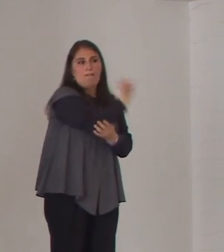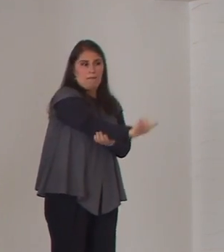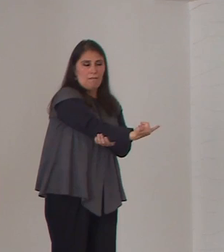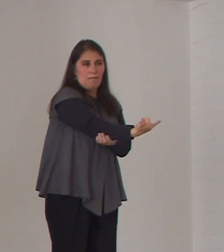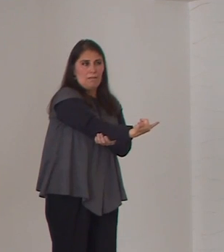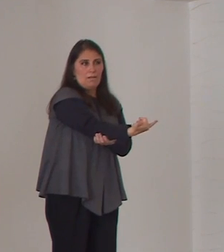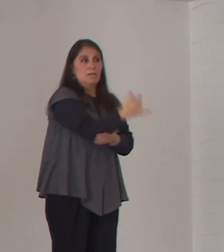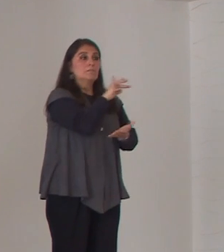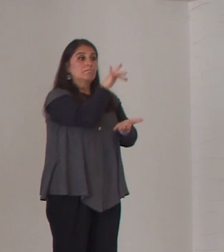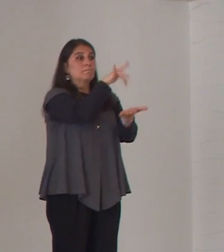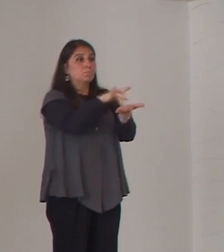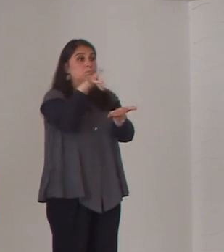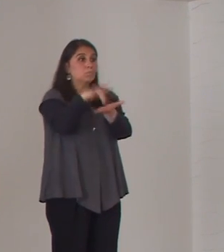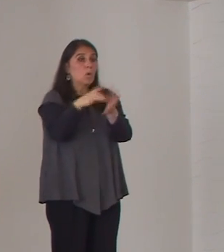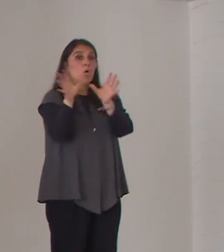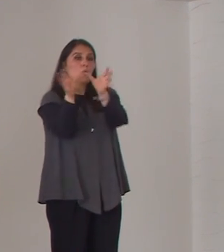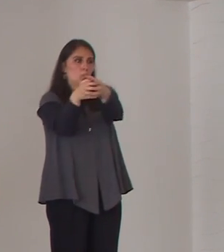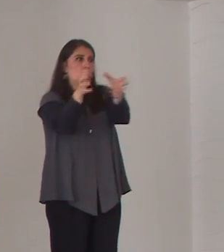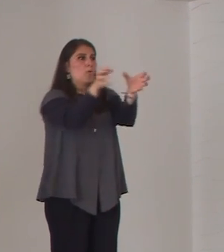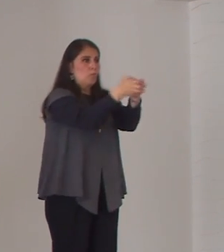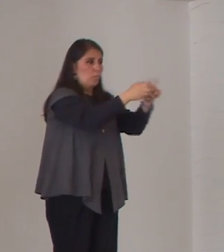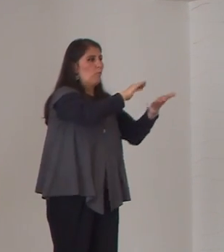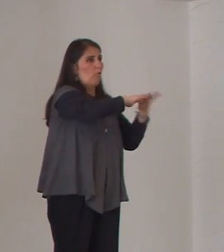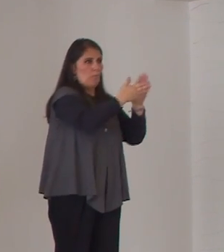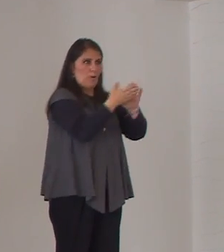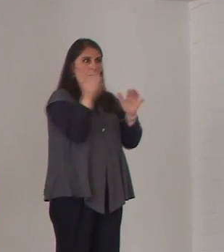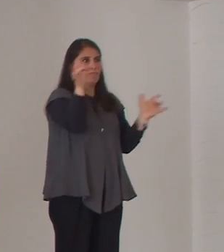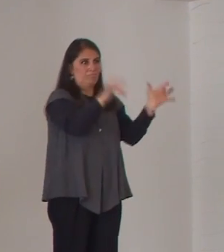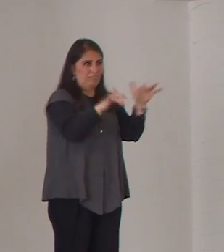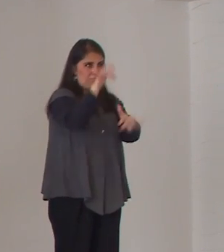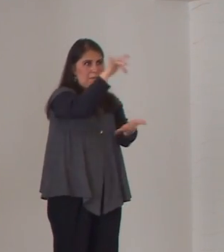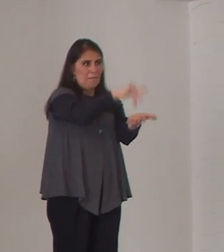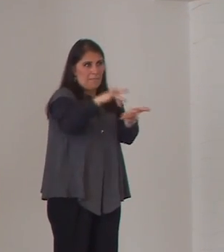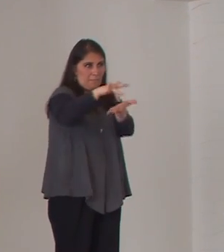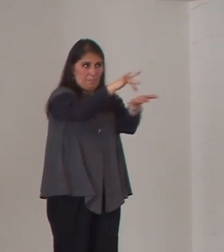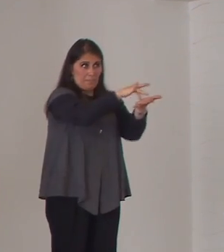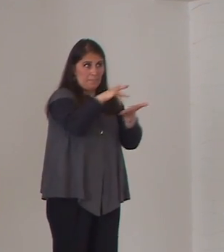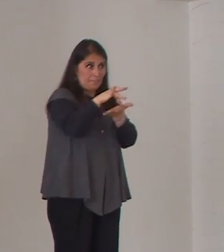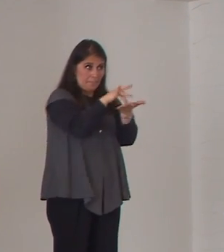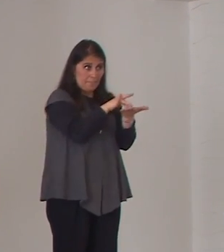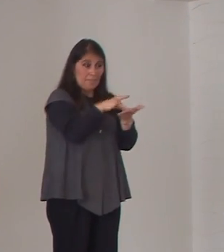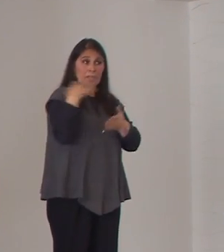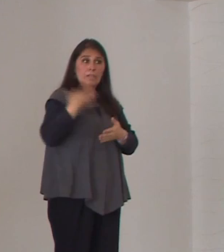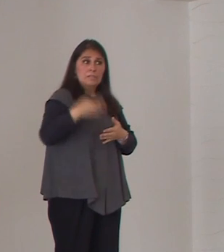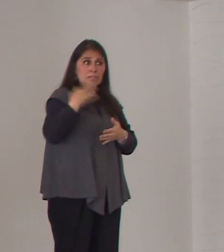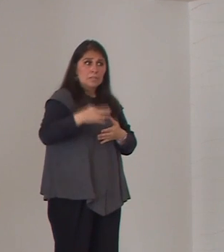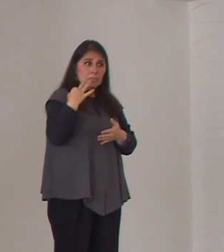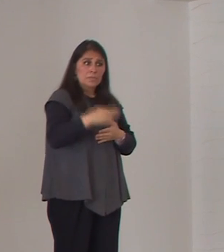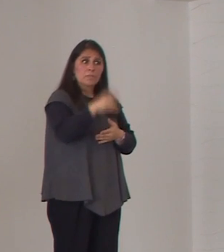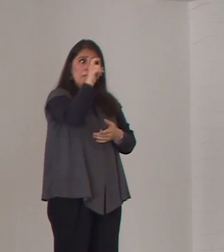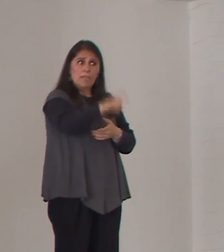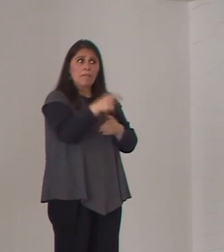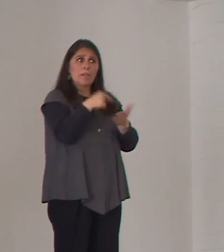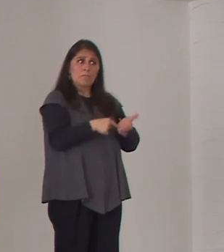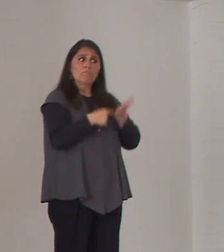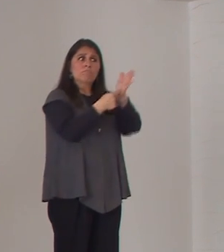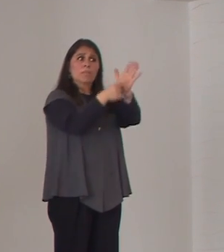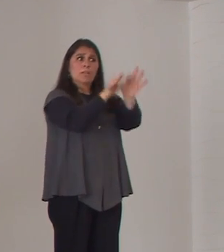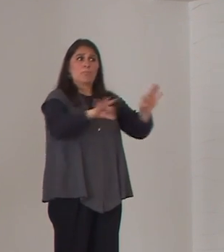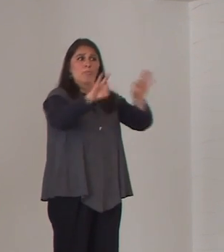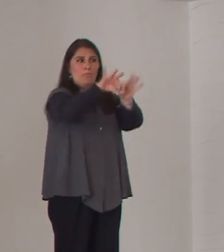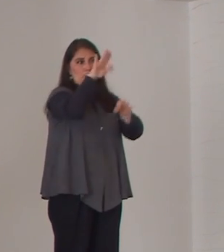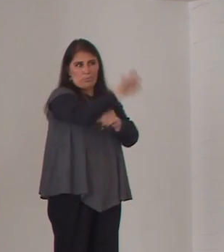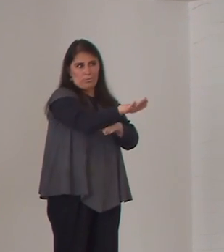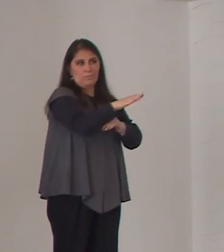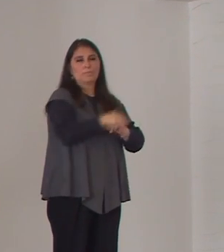participado también los movimientos, las comunidades, y creo que también históricamente se tiene que dar un lugar a ello,